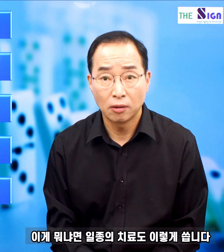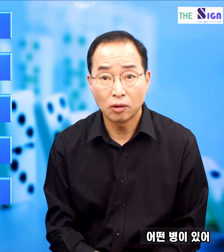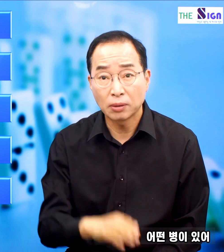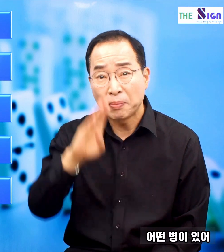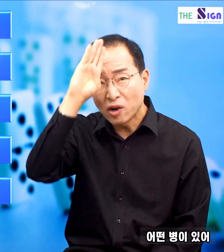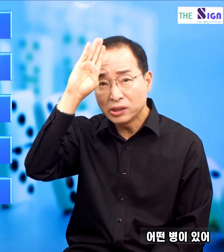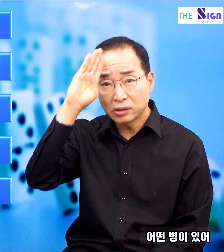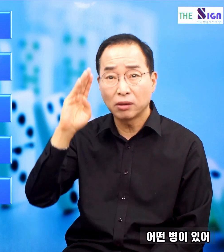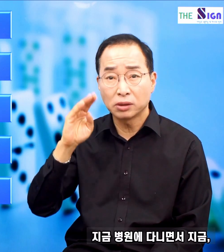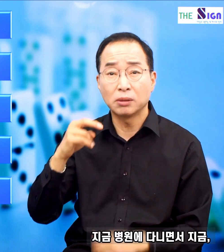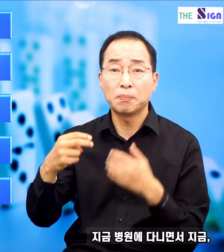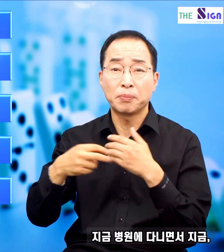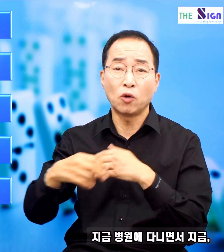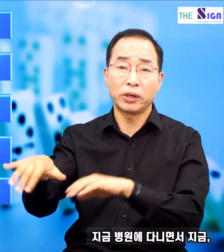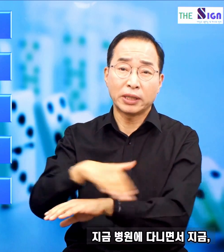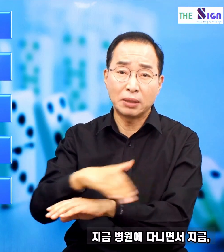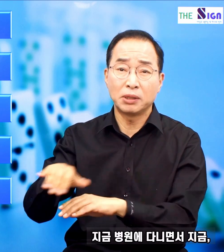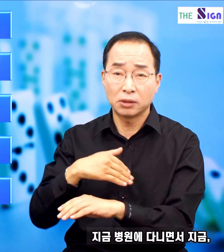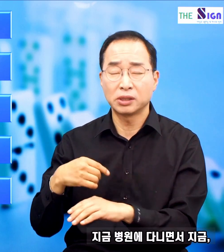어떤 병이 있어. 지금 병원에 다니면서 지금